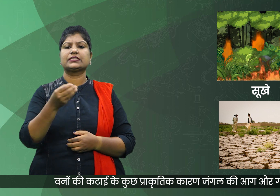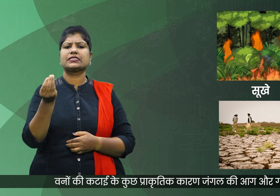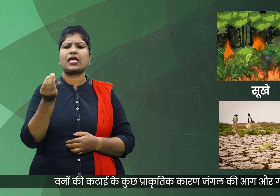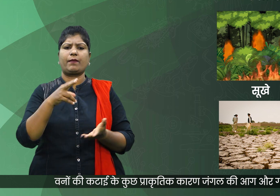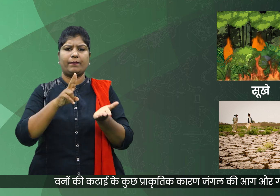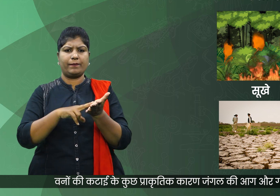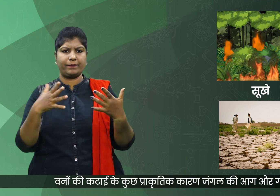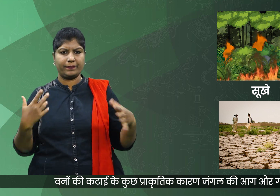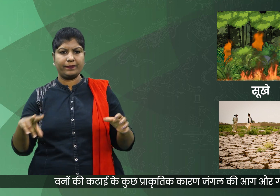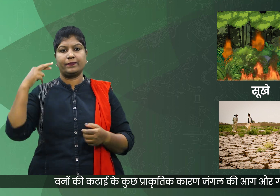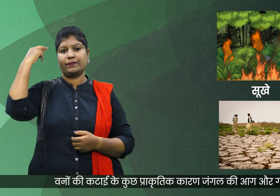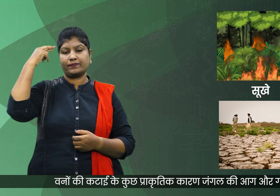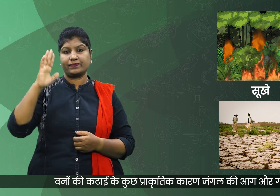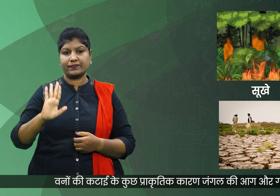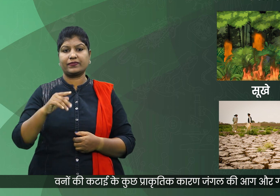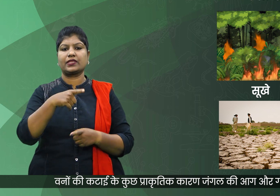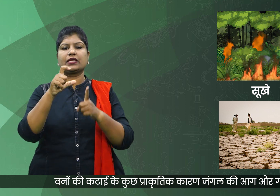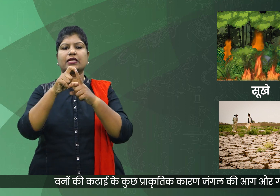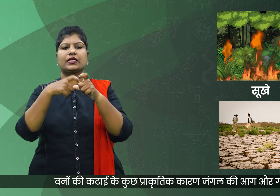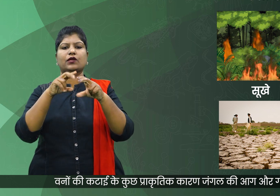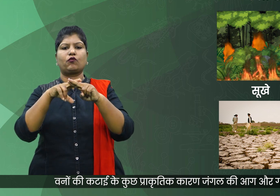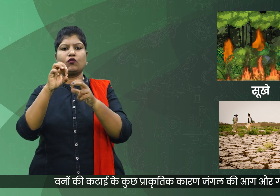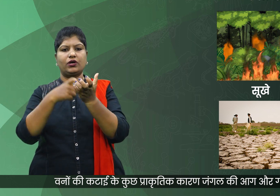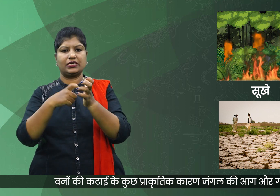प्राकृतिक कारण जंगल की आग और गंभिर सूखा